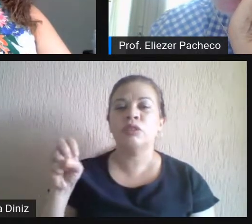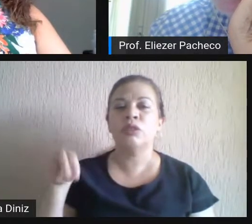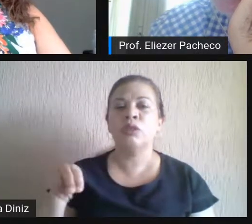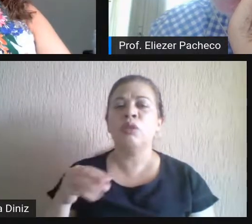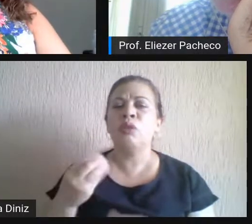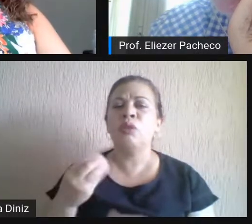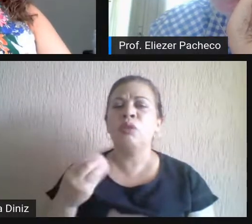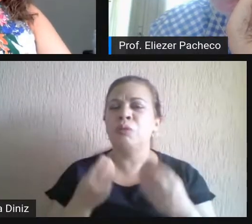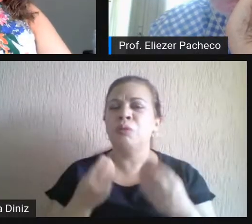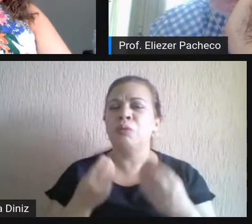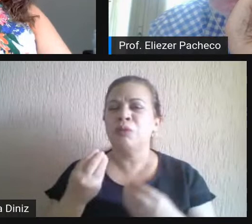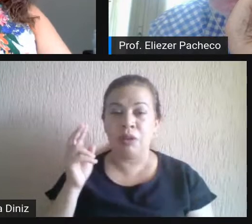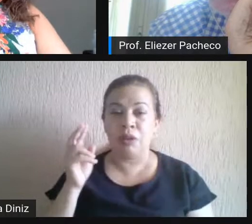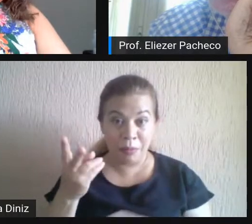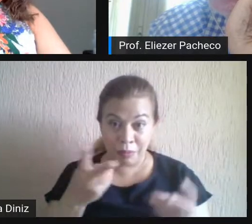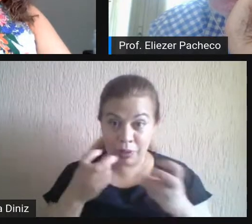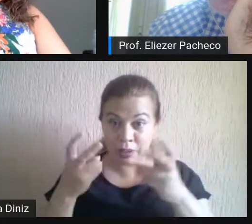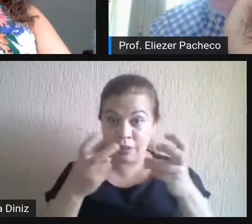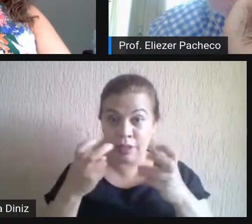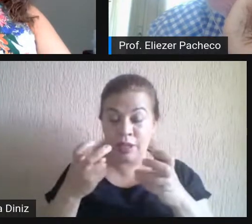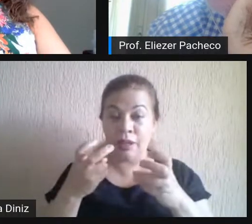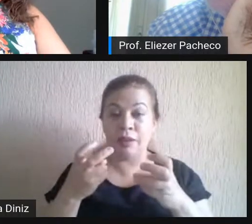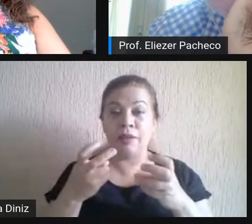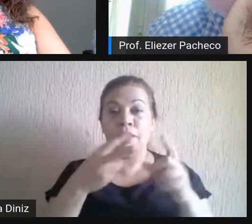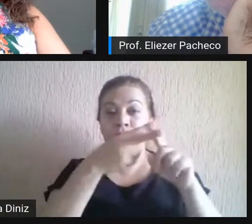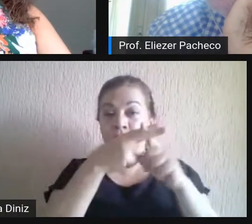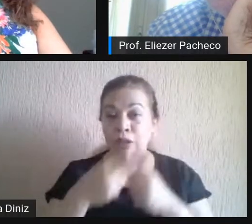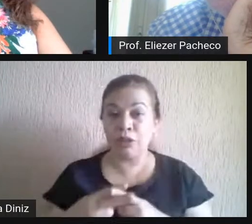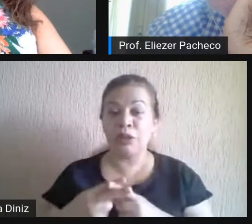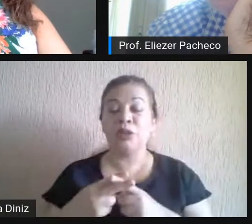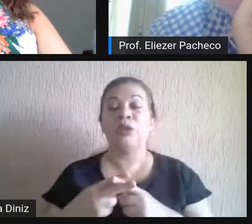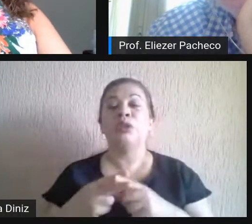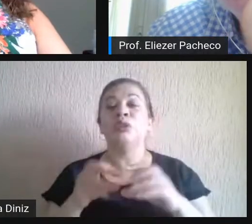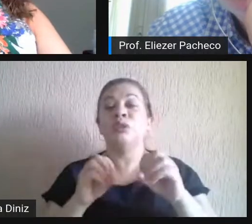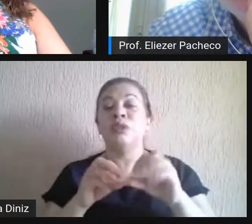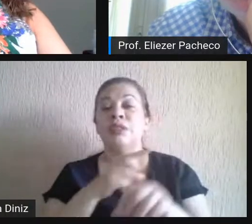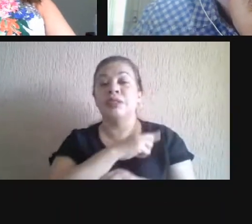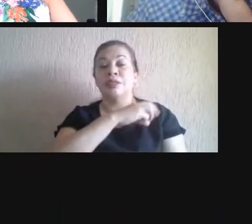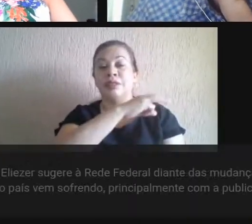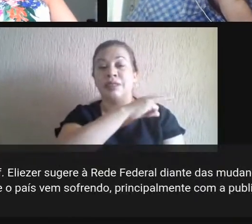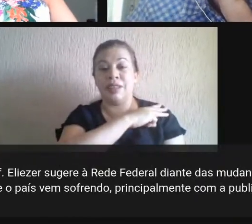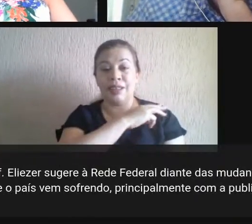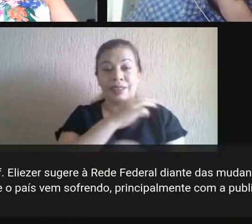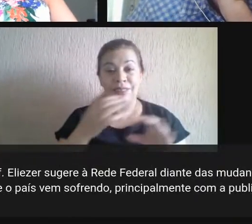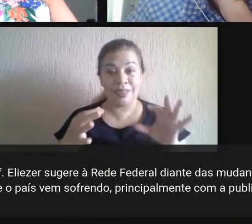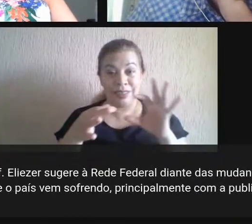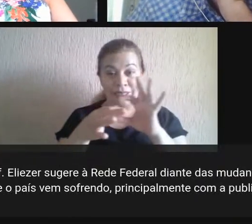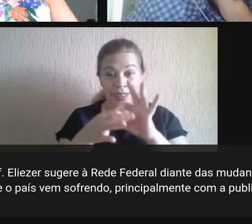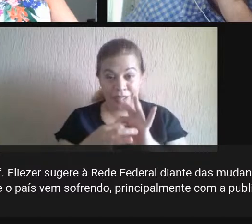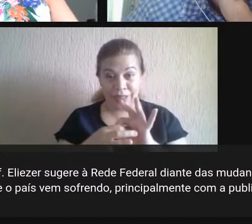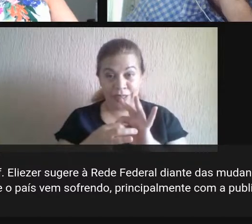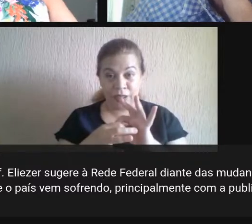médio integrado diante das novas diretrizes curriculares da EPT?